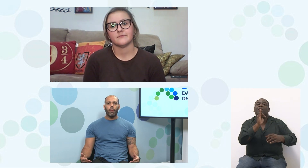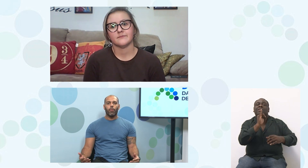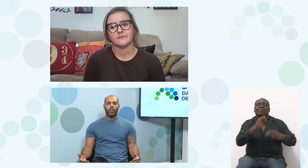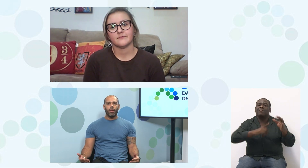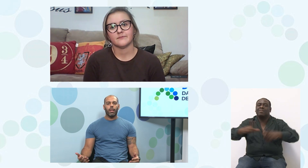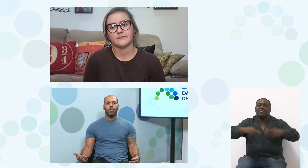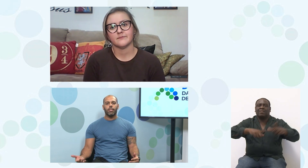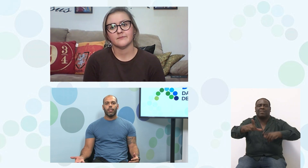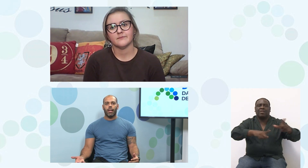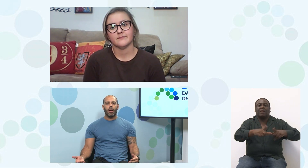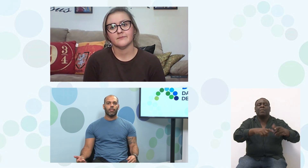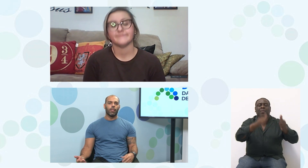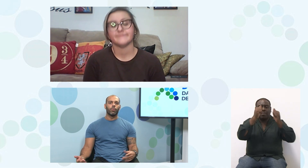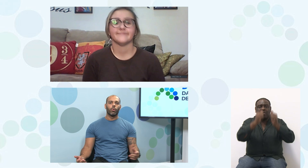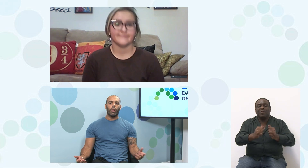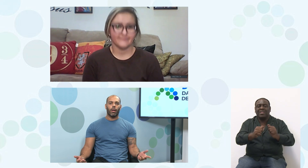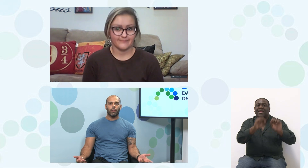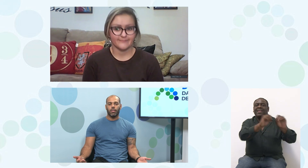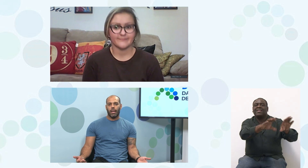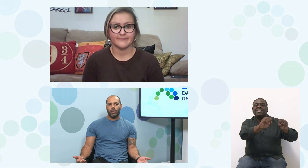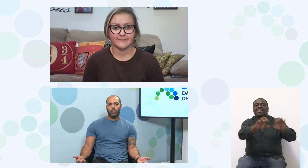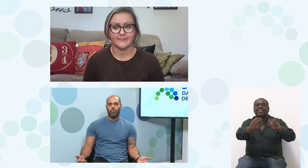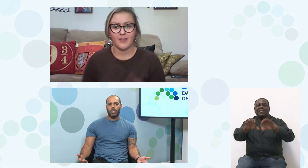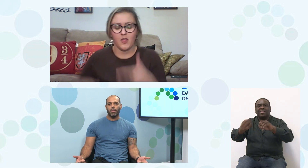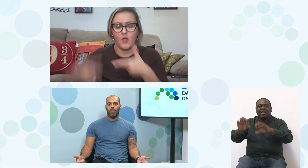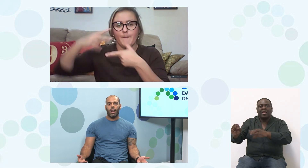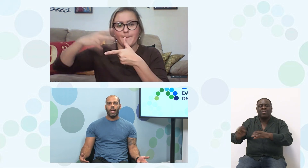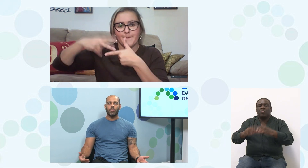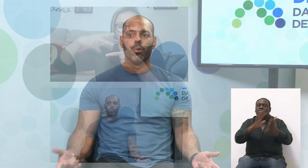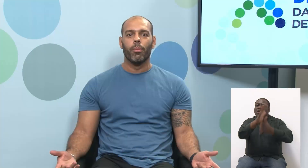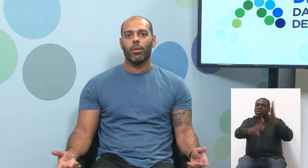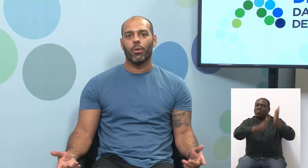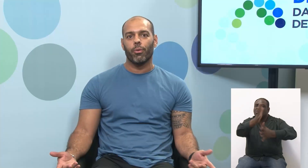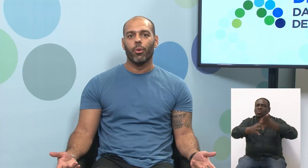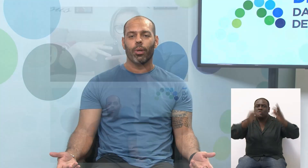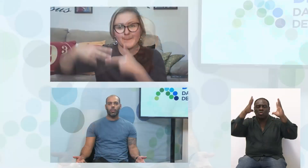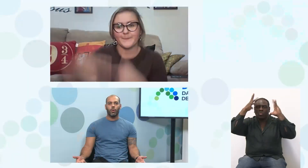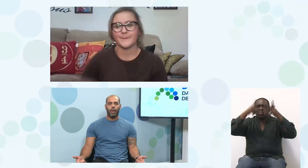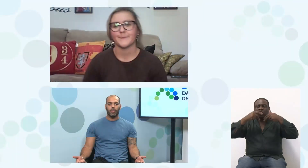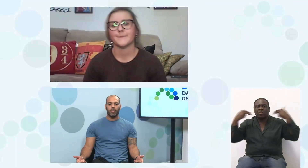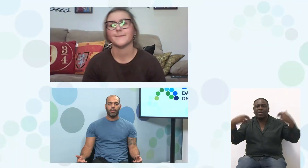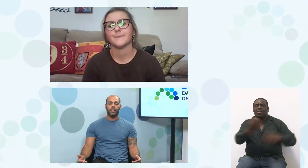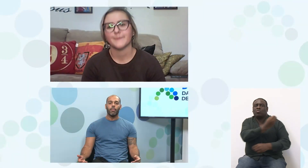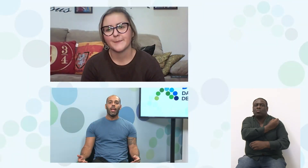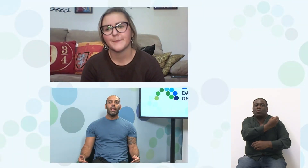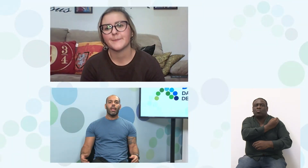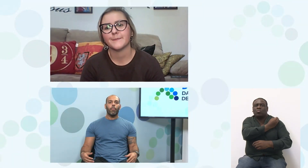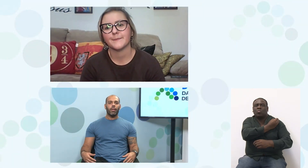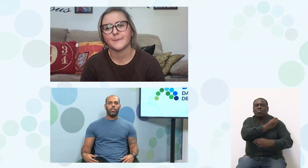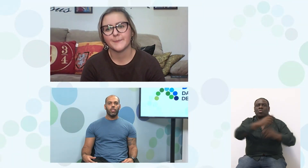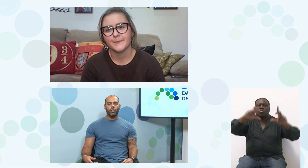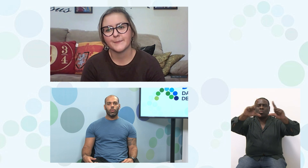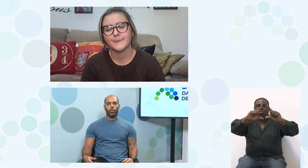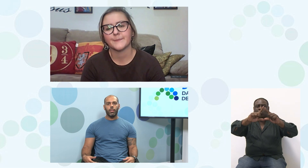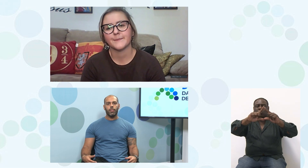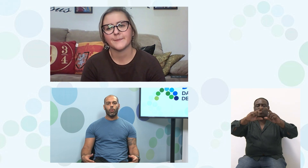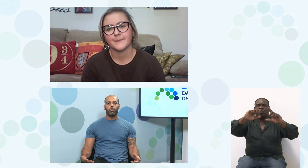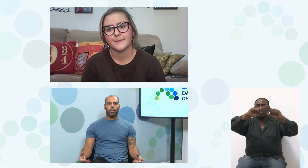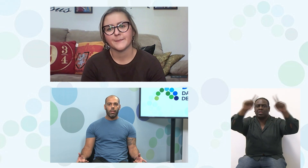para poder ensinar tanto os sinais dos animais, números ou figuras geométricas. E aí, a partir de todo esse